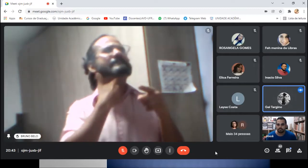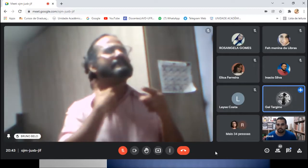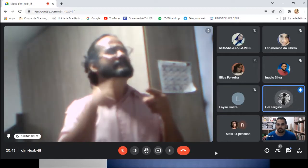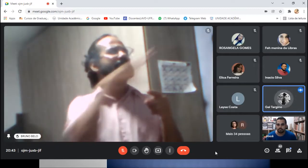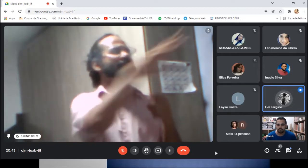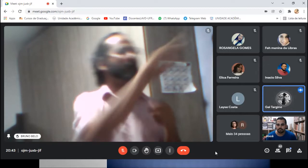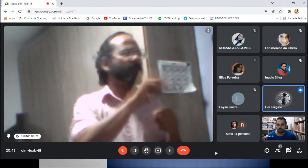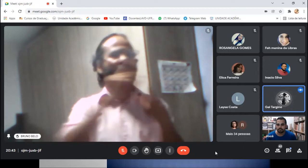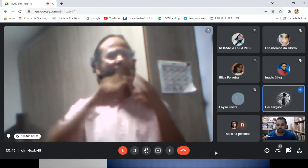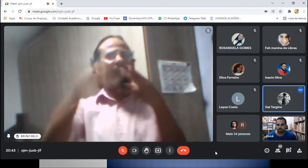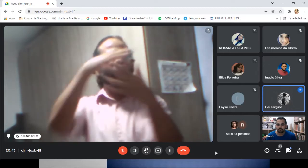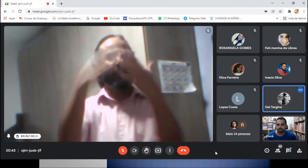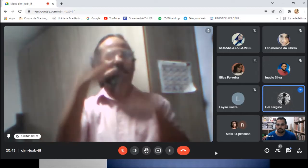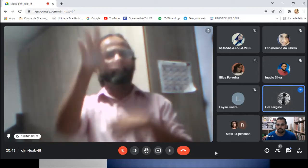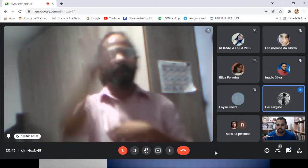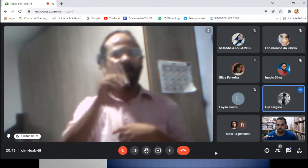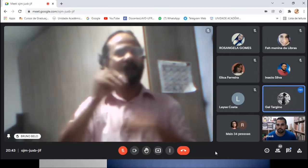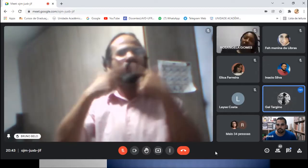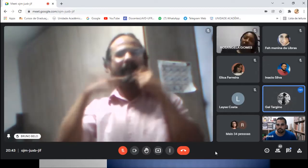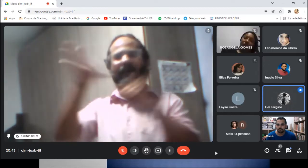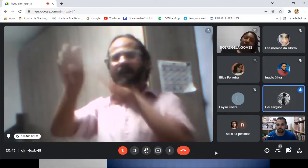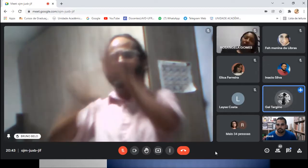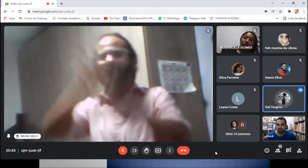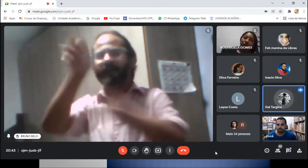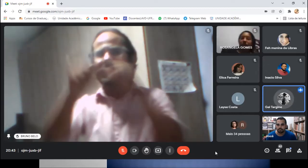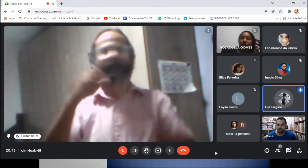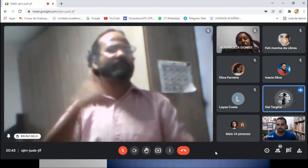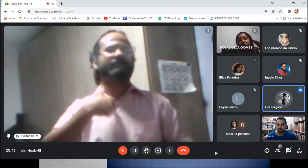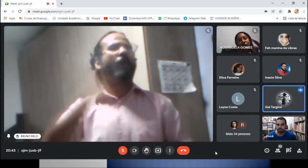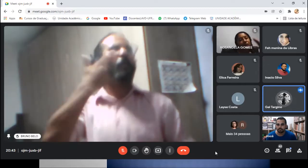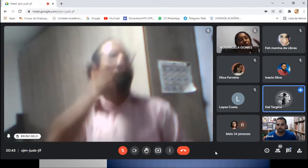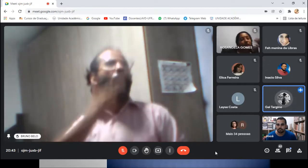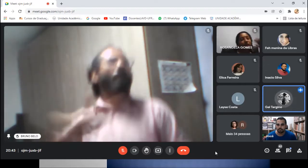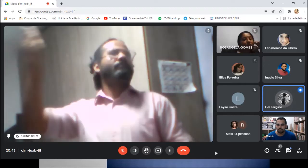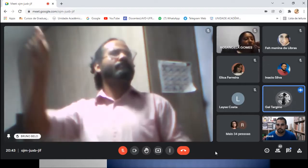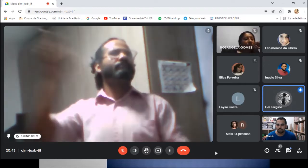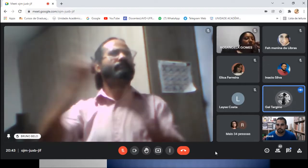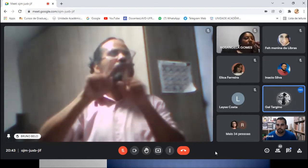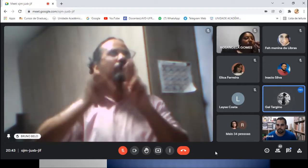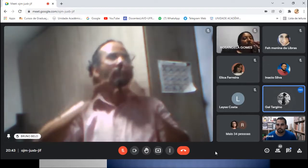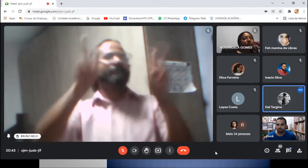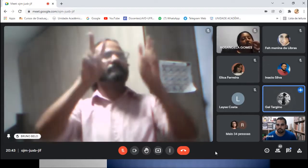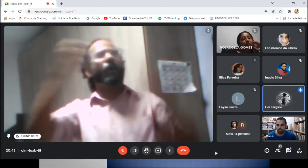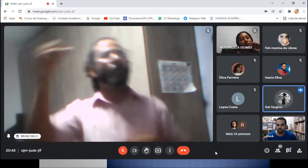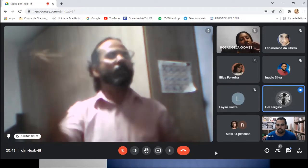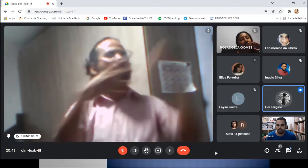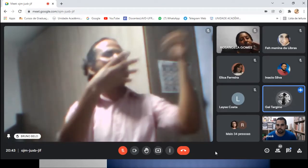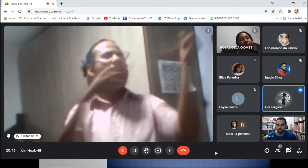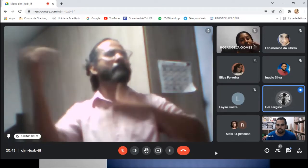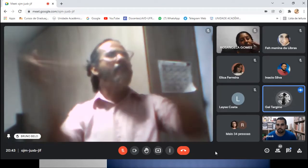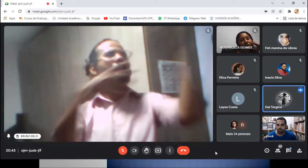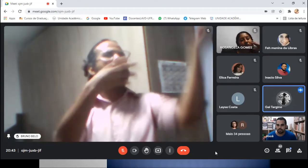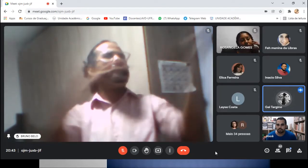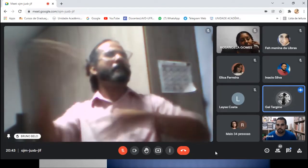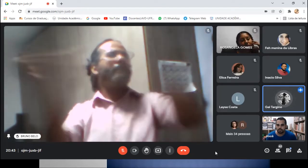Parece que a voz e a Libras, às vezes, é totalmente diferente, né? São